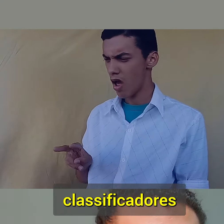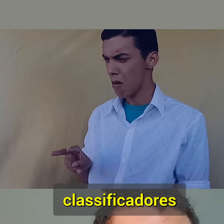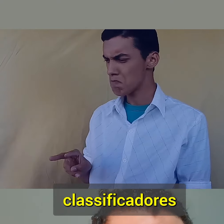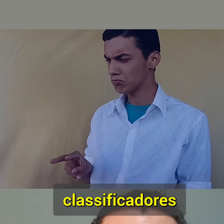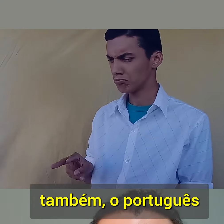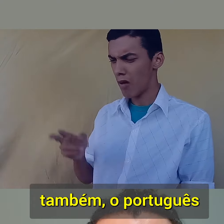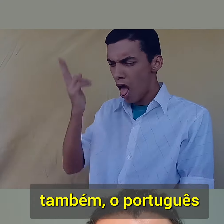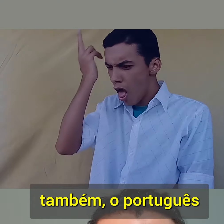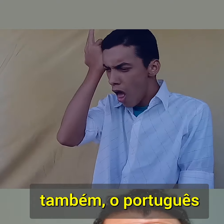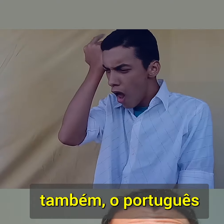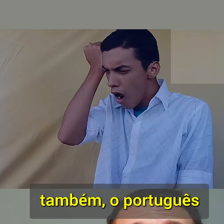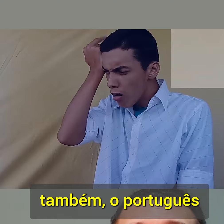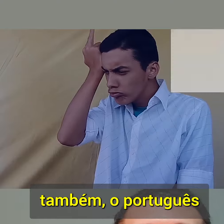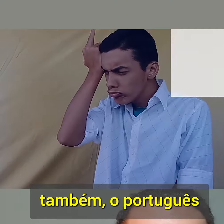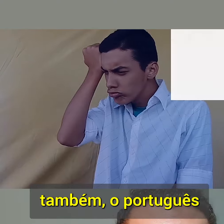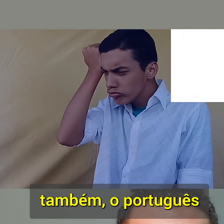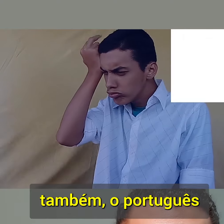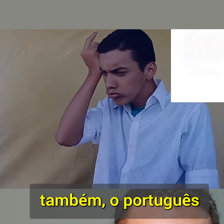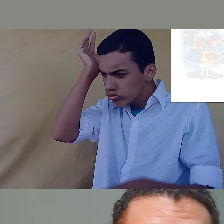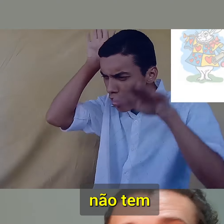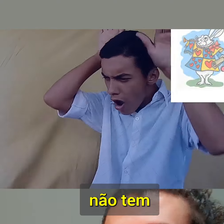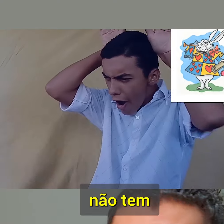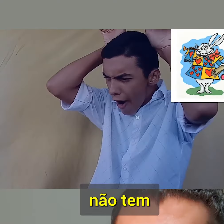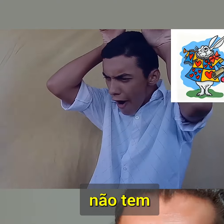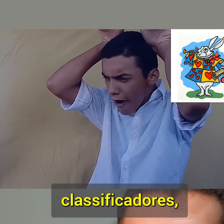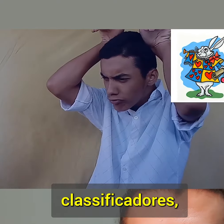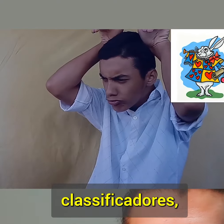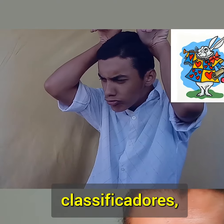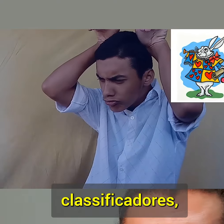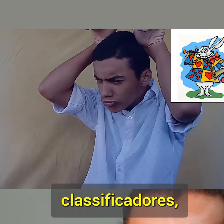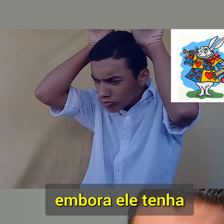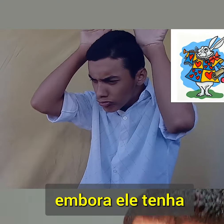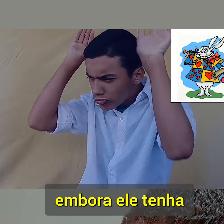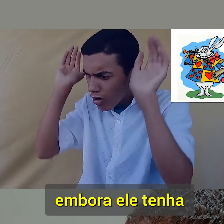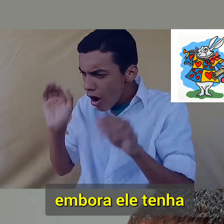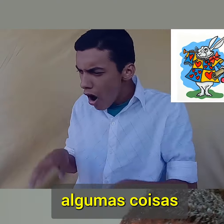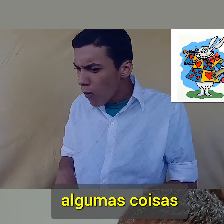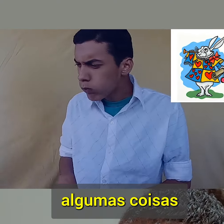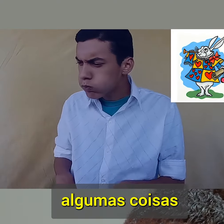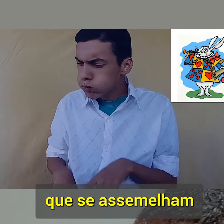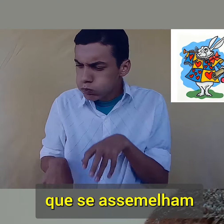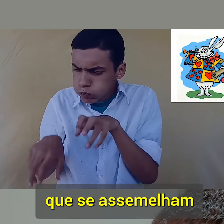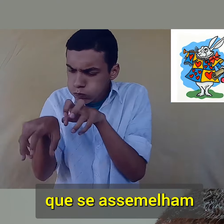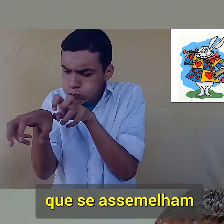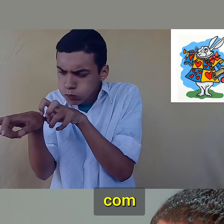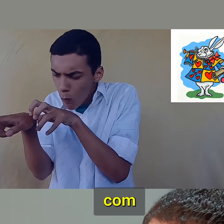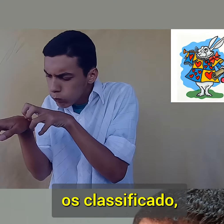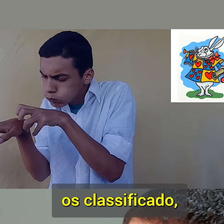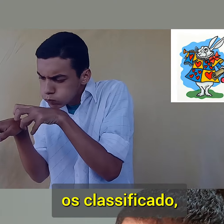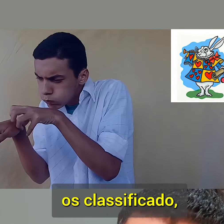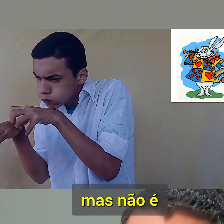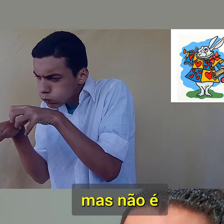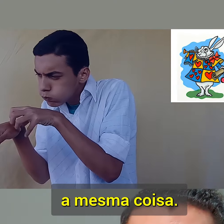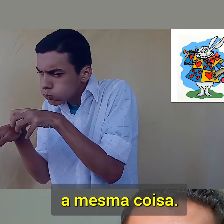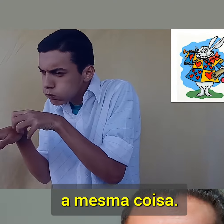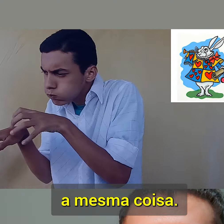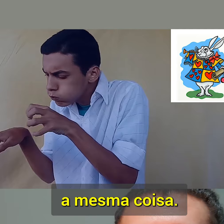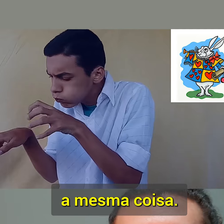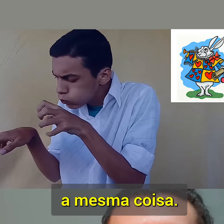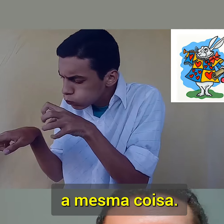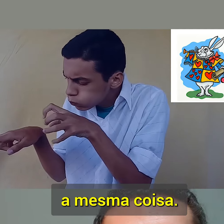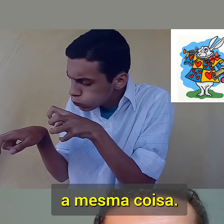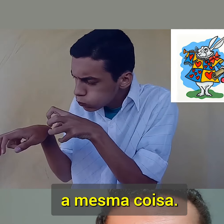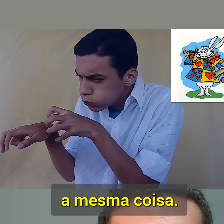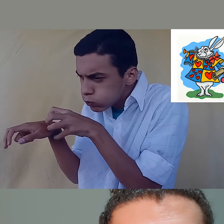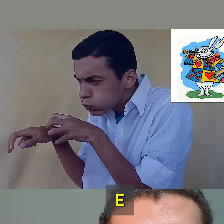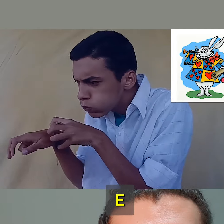tem classificadores também. O português não tem classificadores, embora ele tenha algumas coisas que se assemelham com os classificadores, mas não é a mesma coisa.